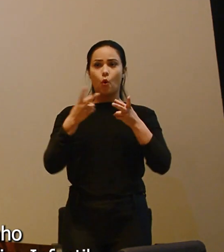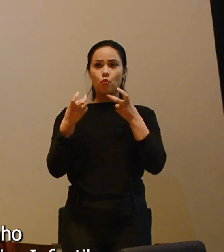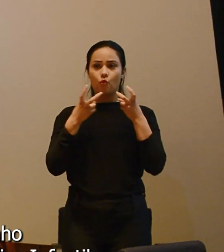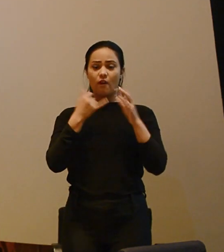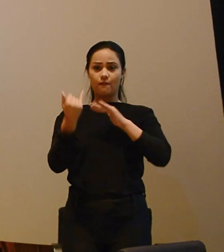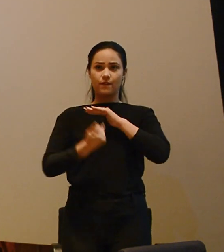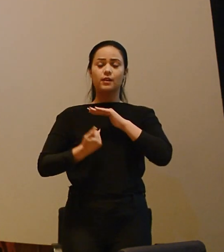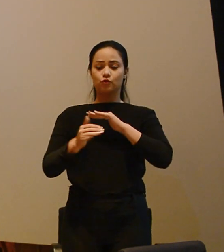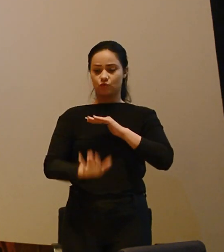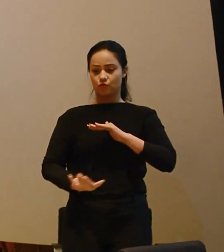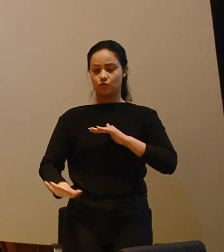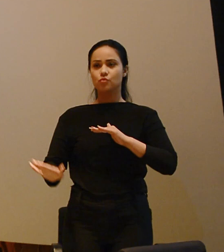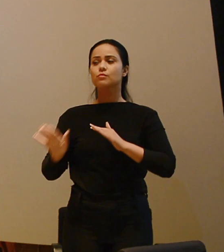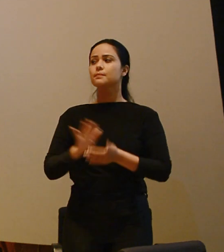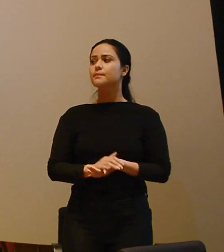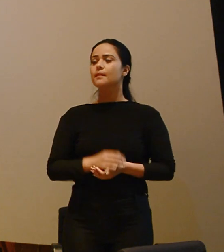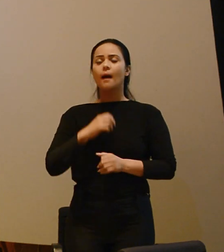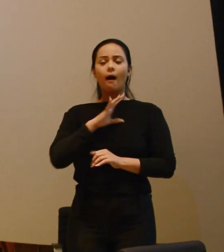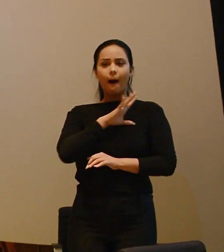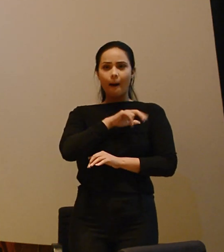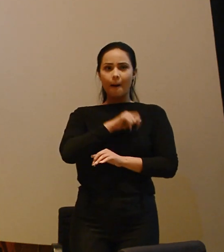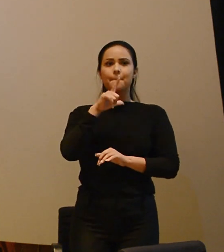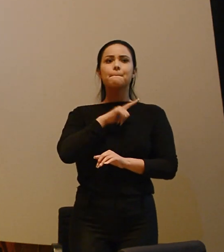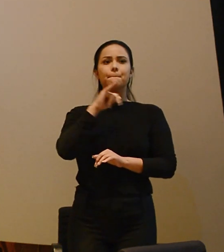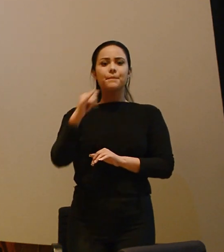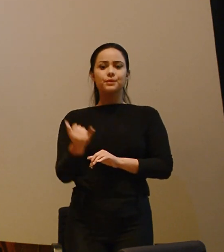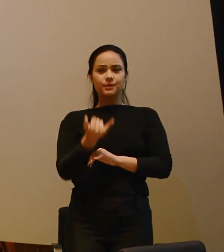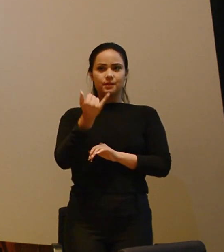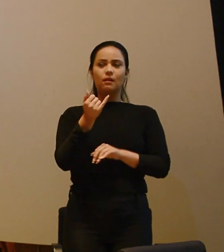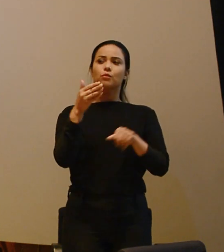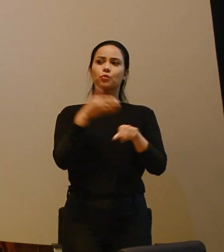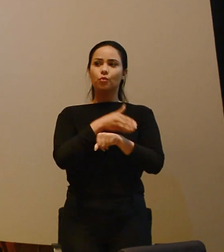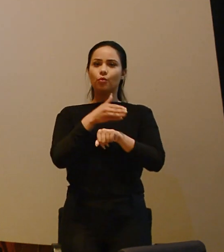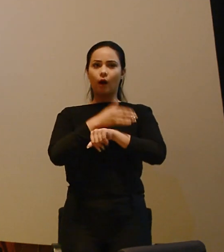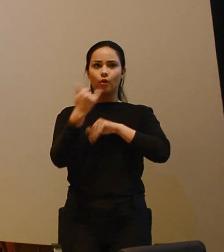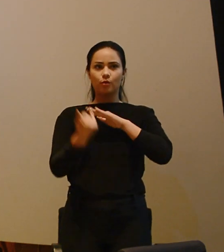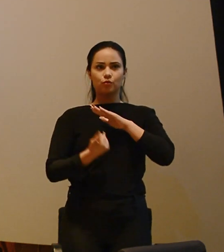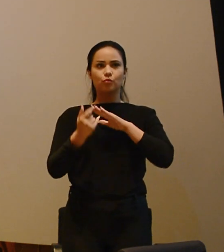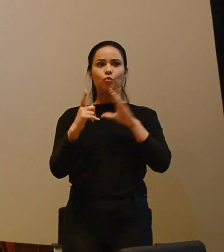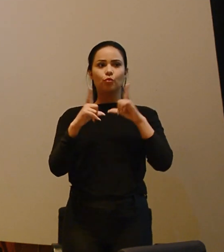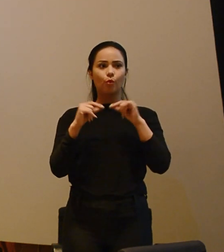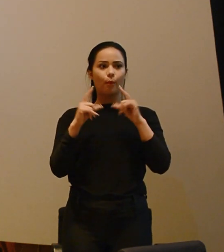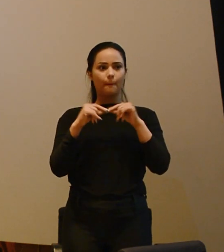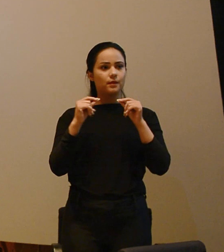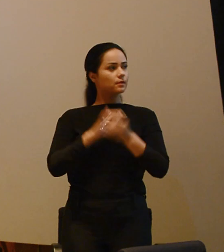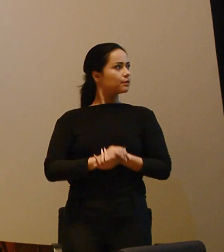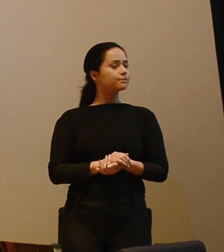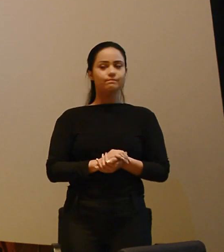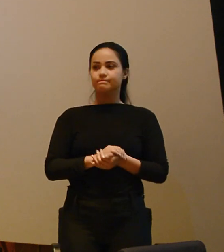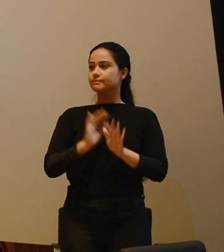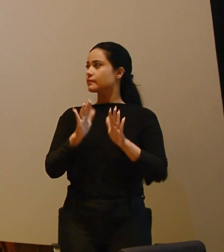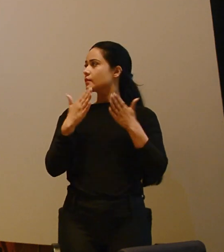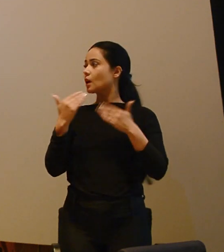audiológico infantil, que é a área que eu amo, que eu tenho oportunidade de atuar aqui no Instituto Brasiliense de Otorrino.